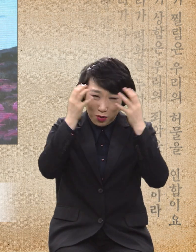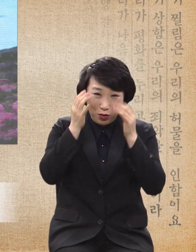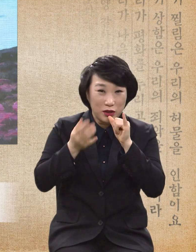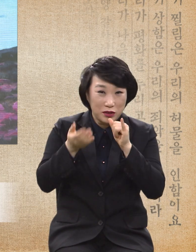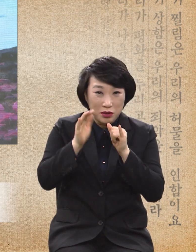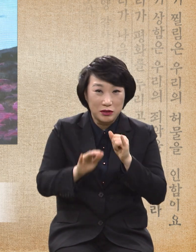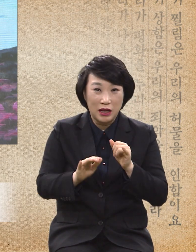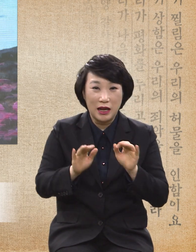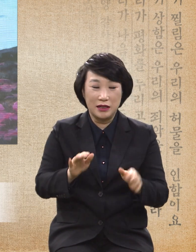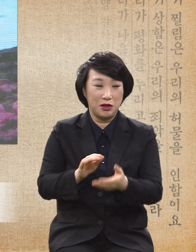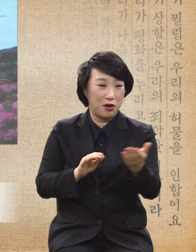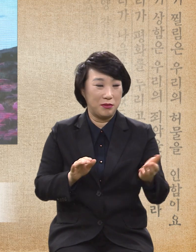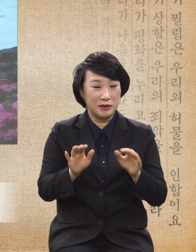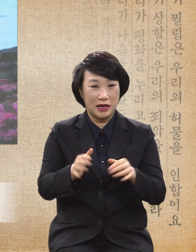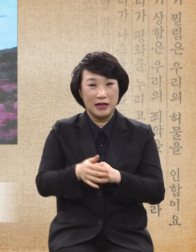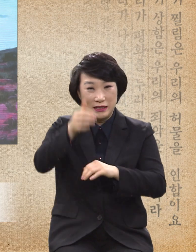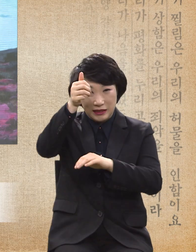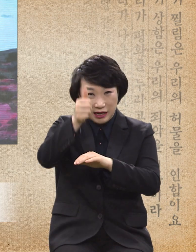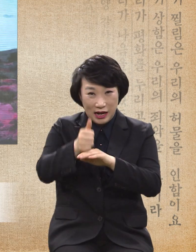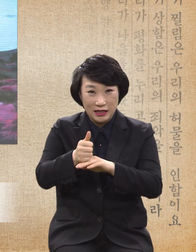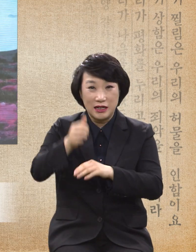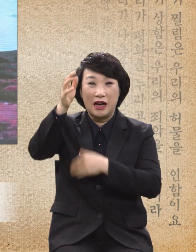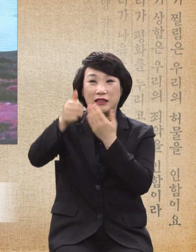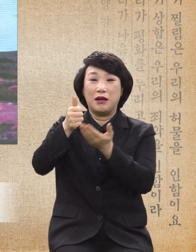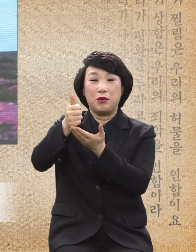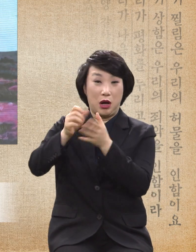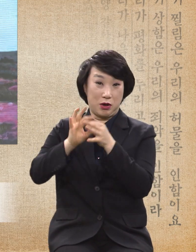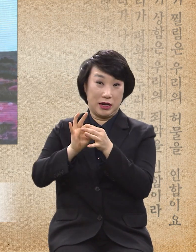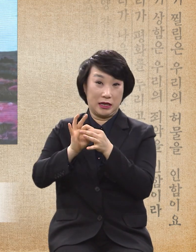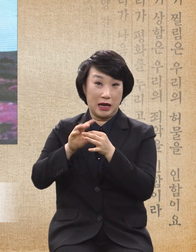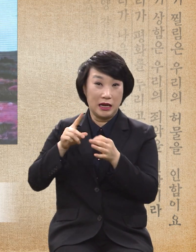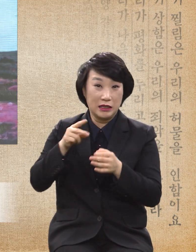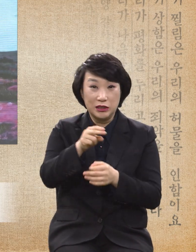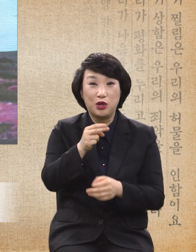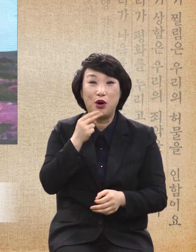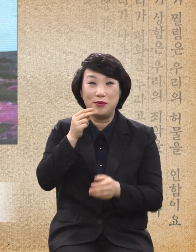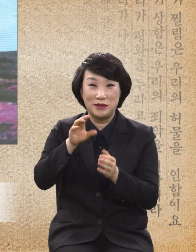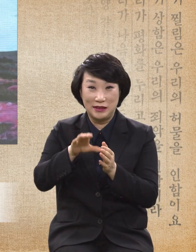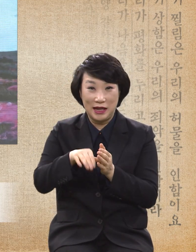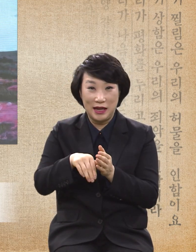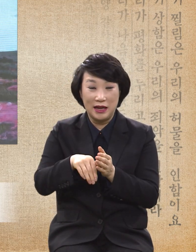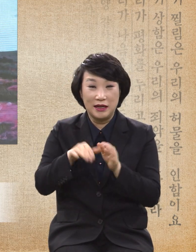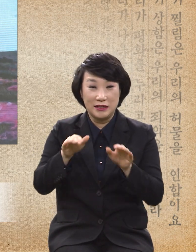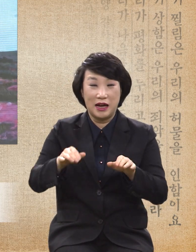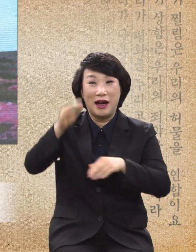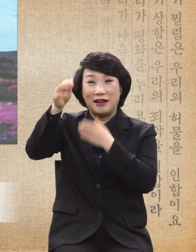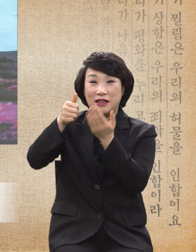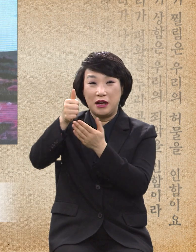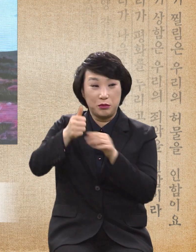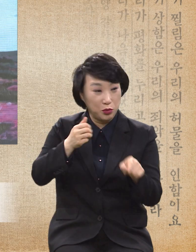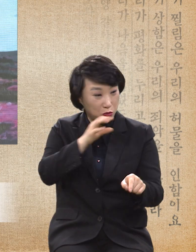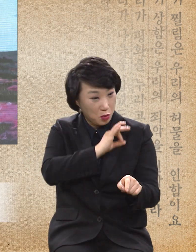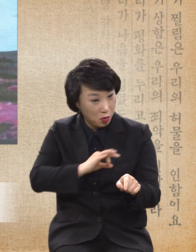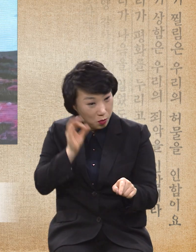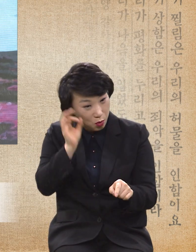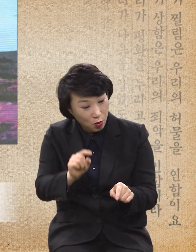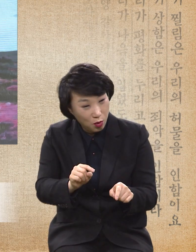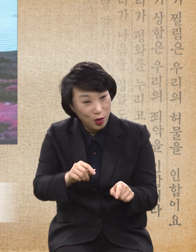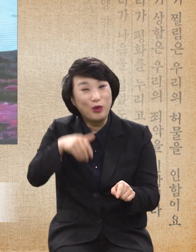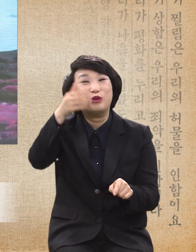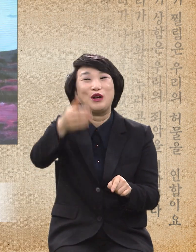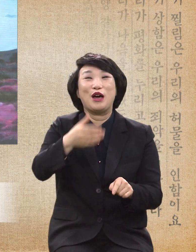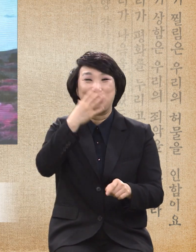속에서도 끝까지 하나님의 관계를 끊지 않을 때, 하나님이 그를 보시고 그